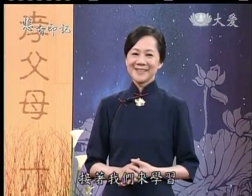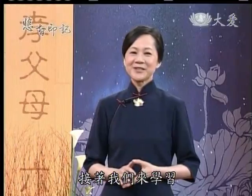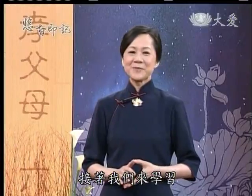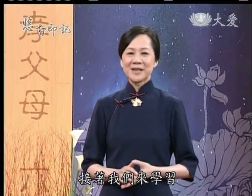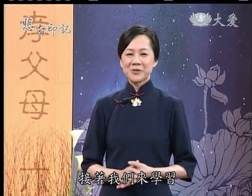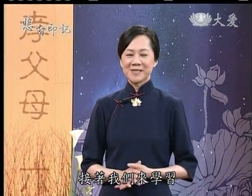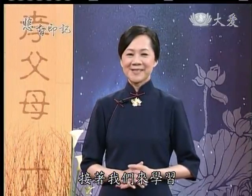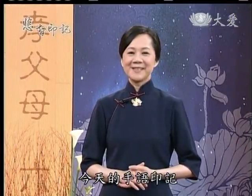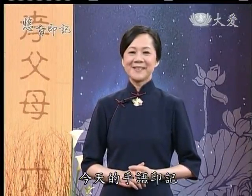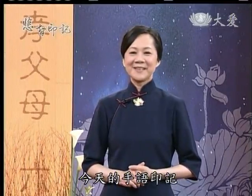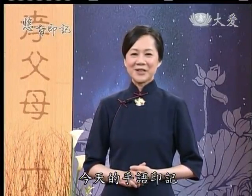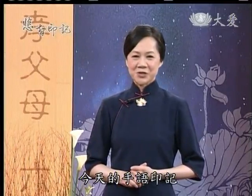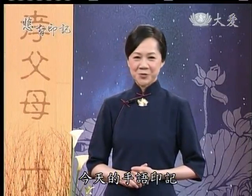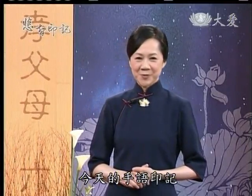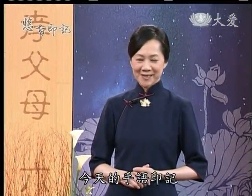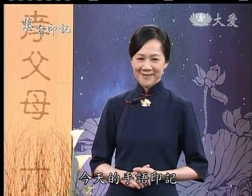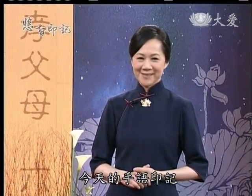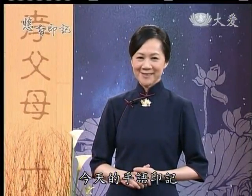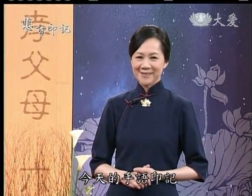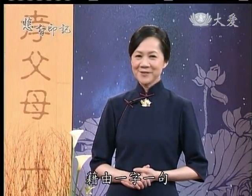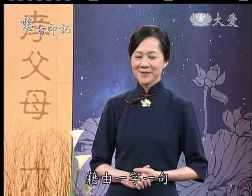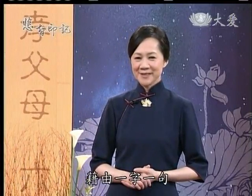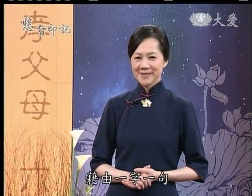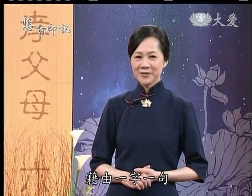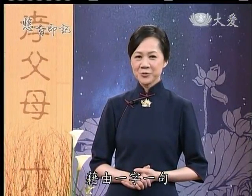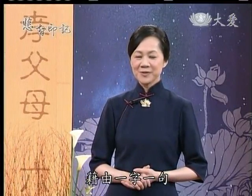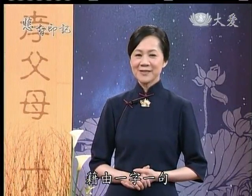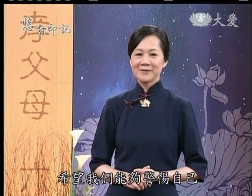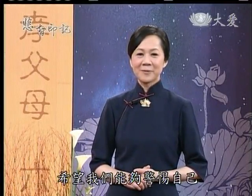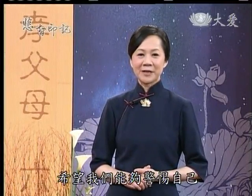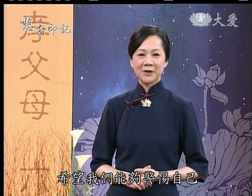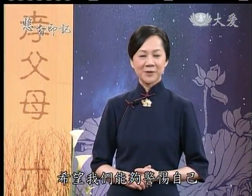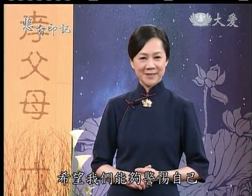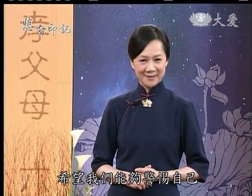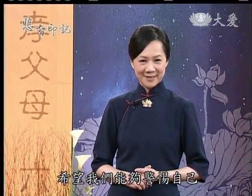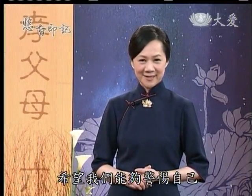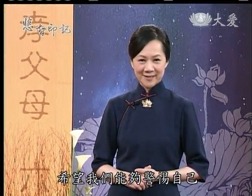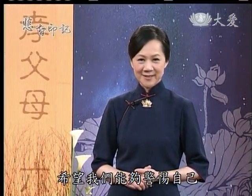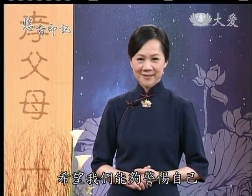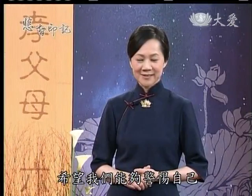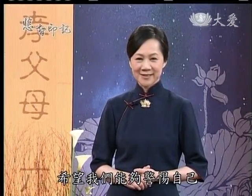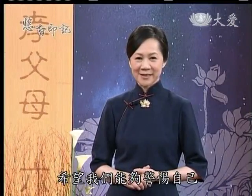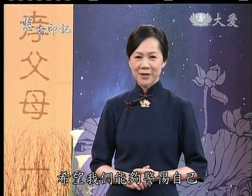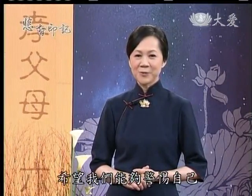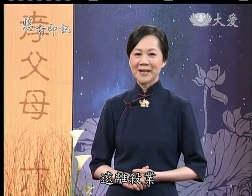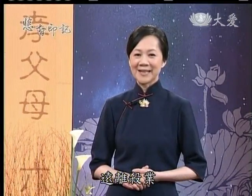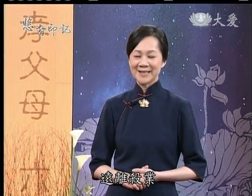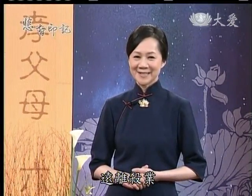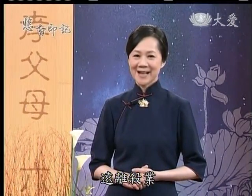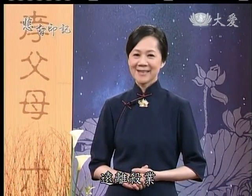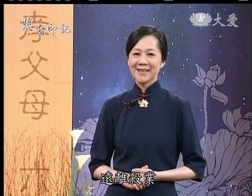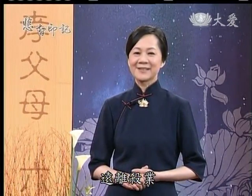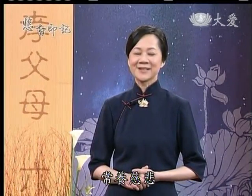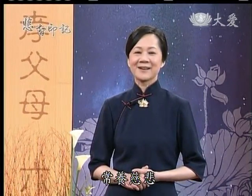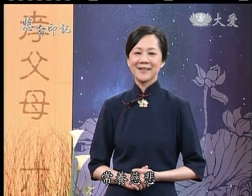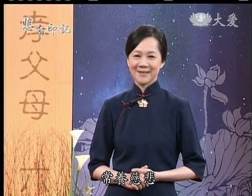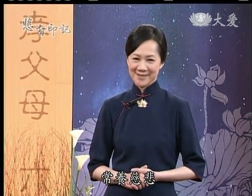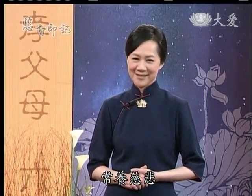接着我们来学习今天的手语印记，既有一字一句，希望我们能够警惕自己，远离杀业，常养慈